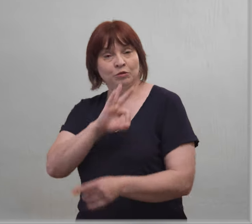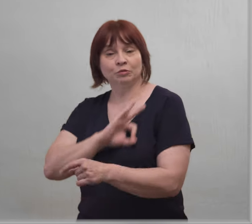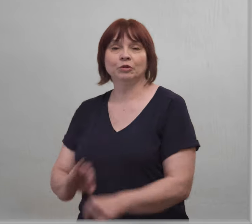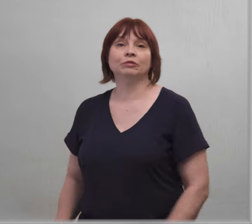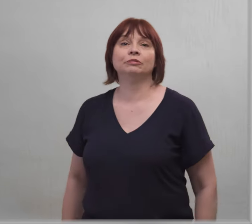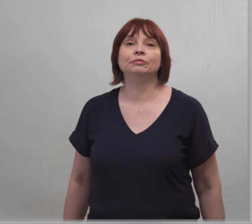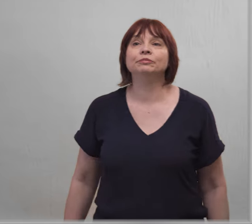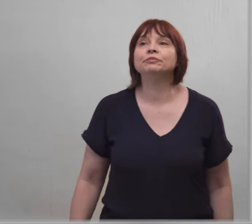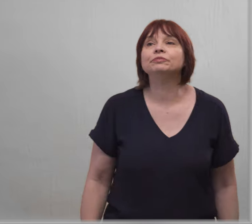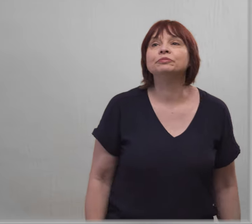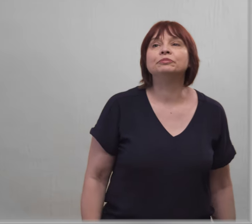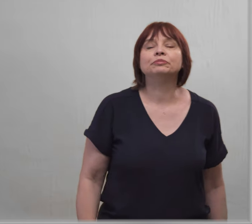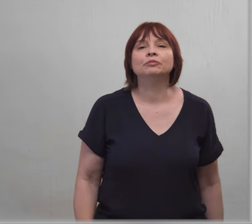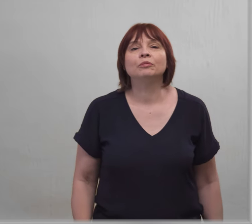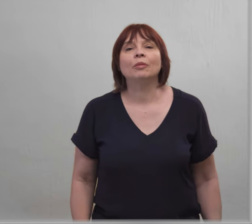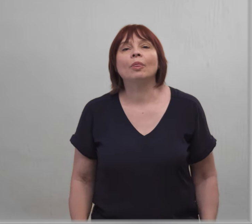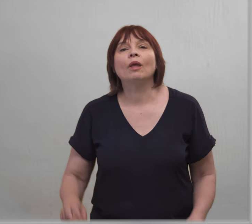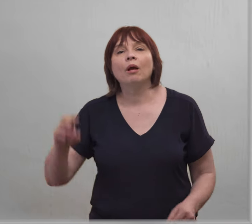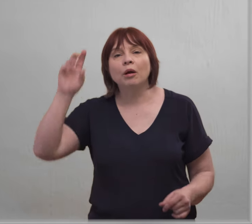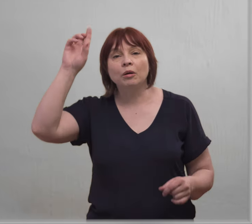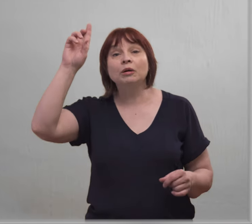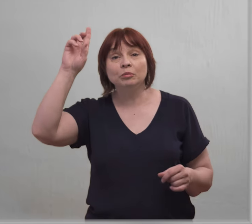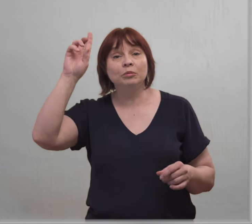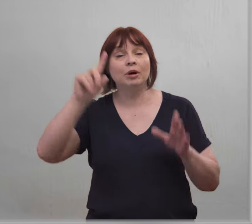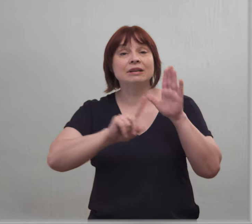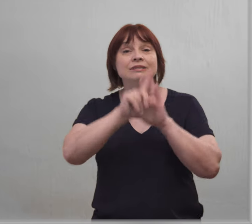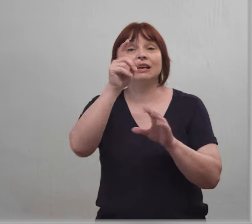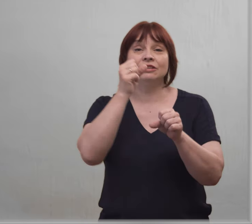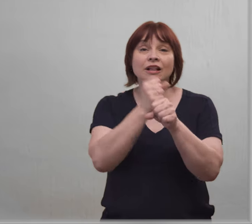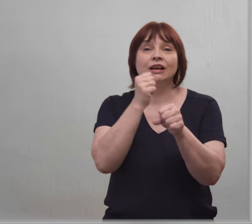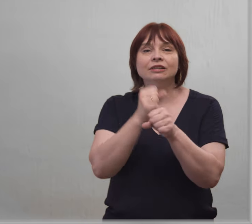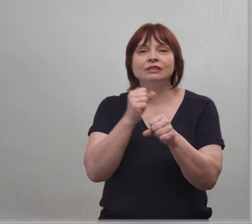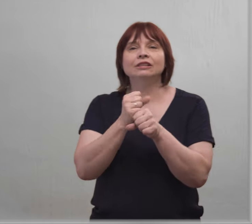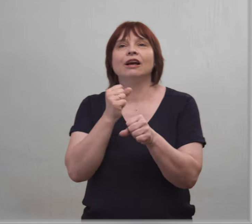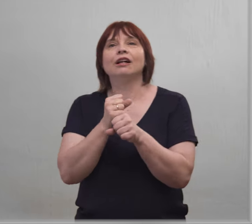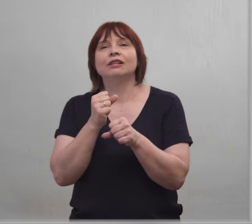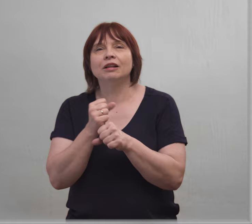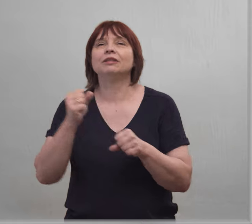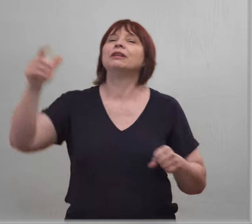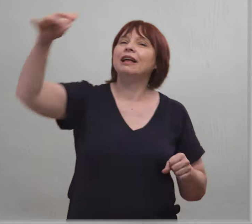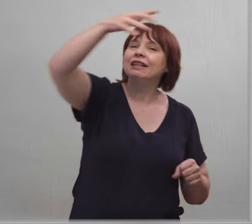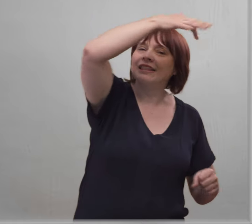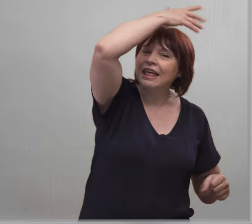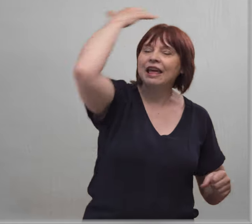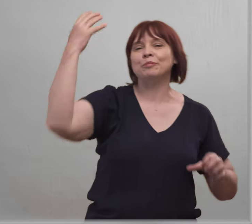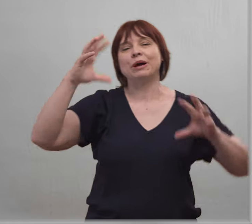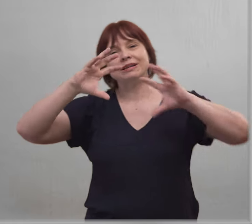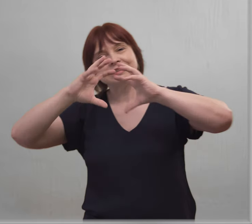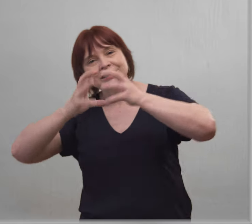Бог вначале создал рабочее место, а потом создал человека. И все мужики сказали